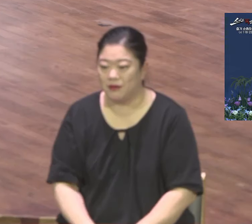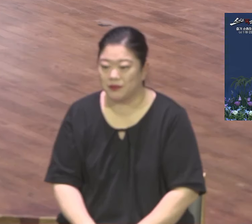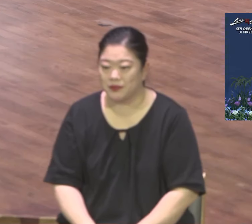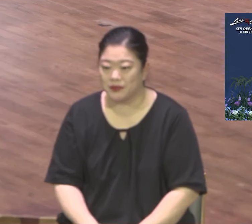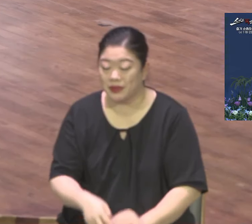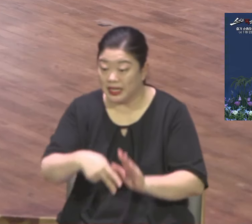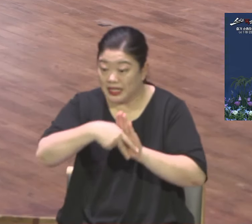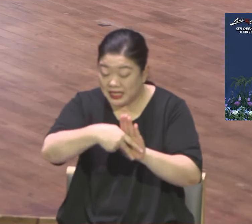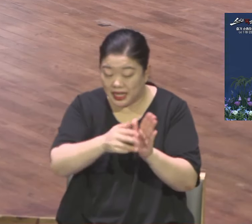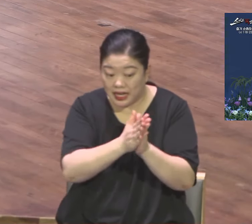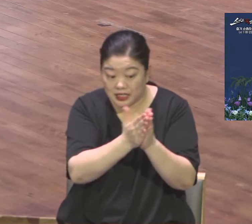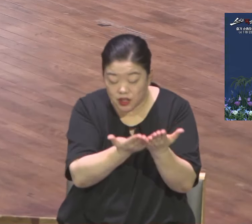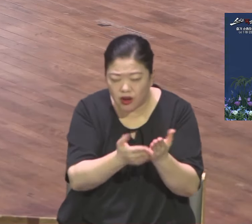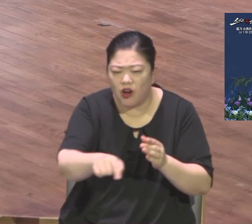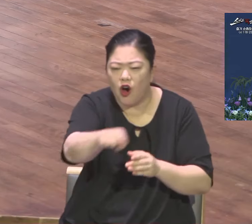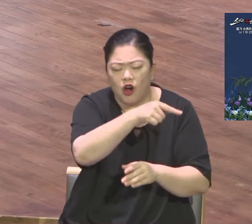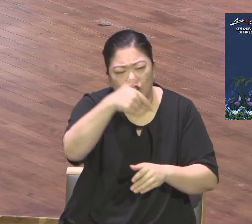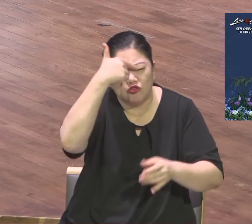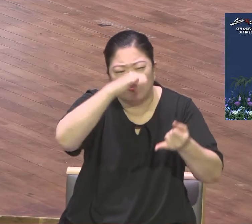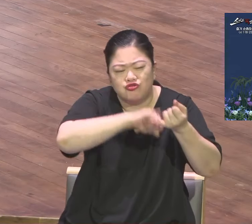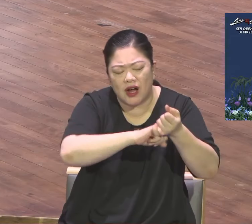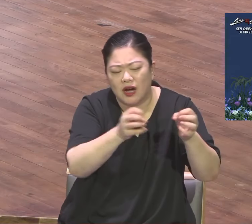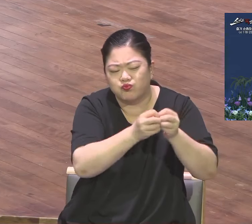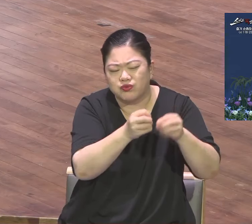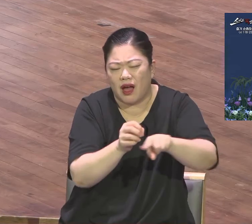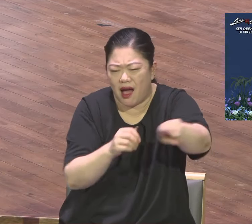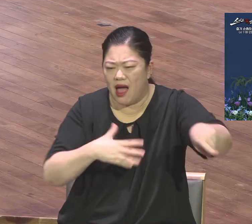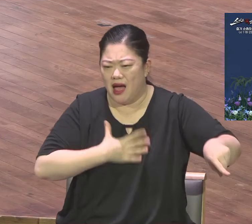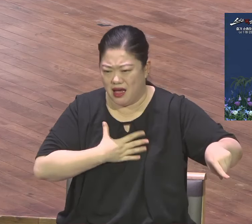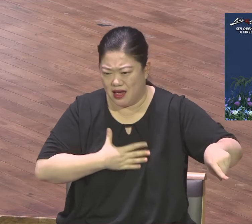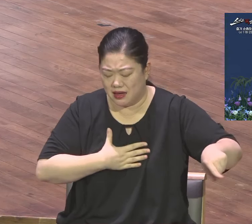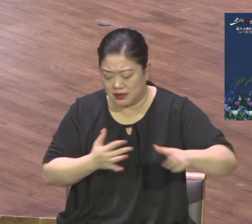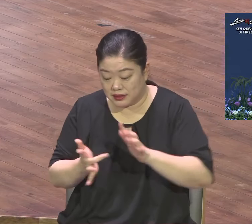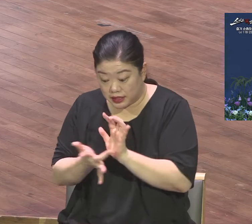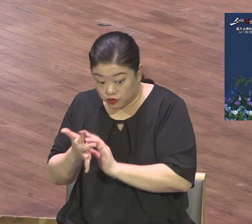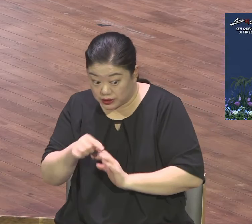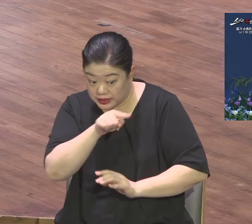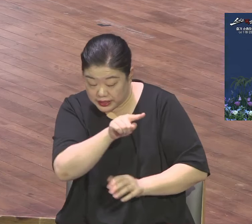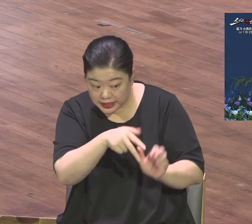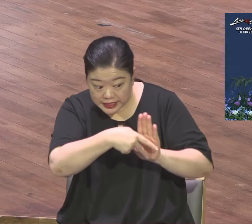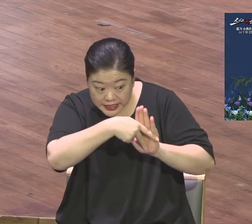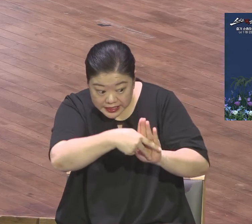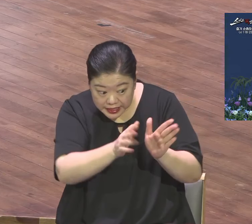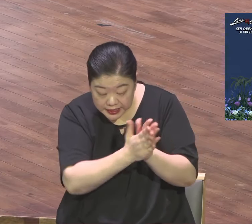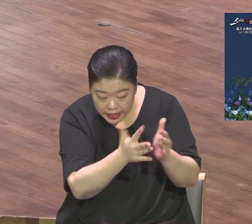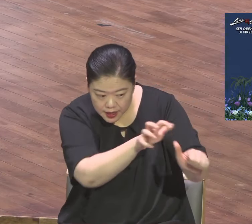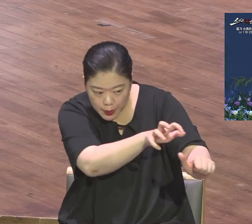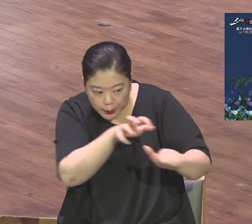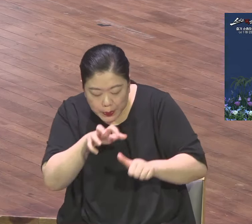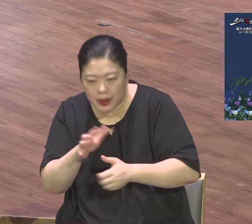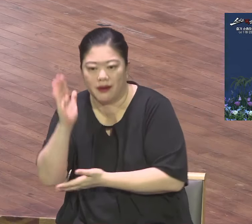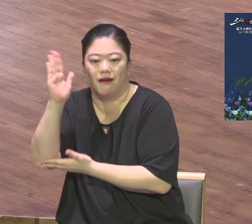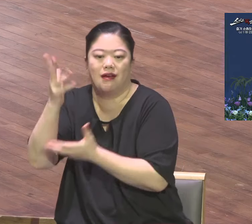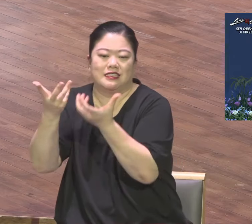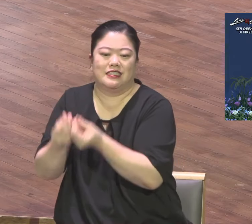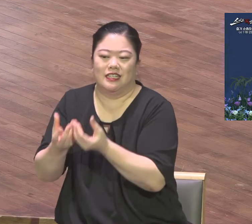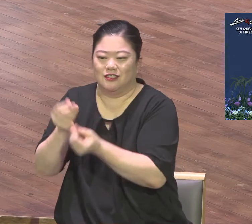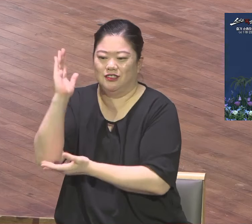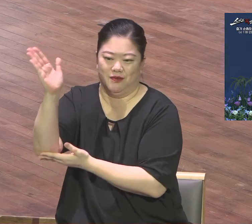인용을 한 중요한 역할을 이사야서 내용에 다 나와 있습니다.